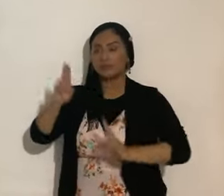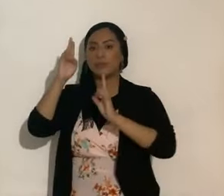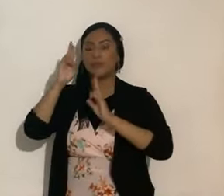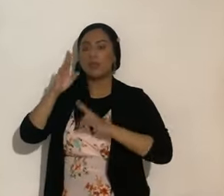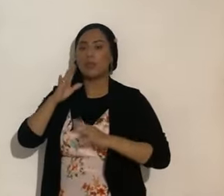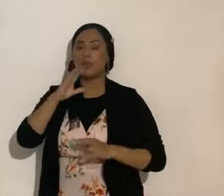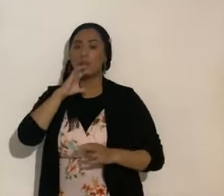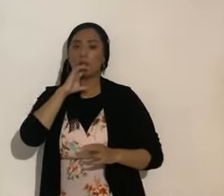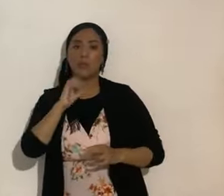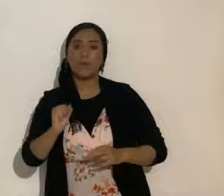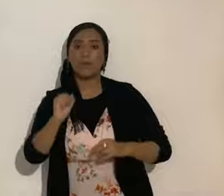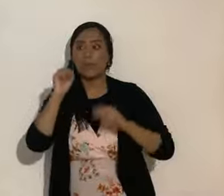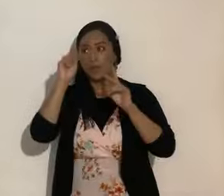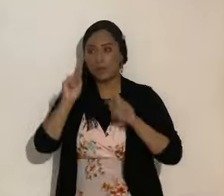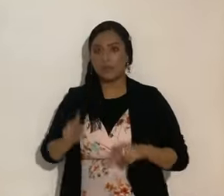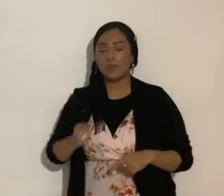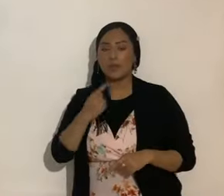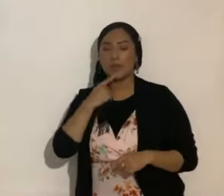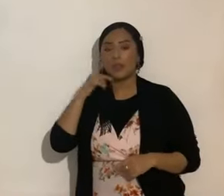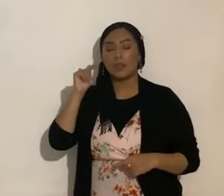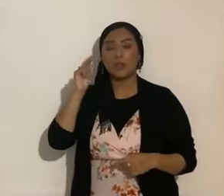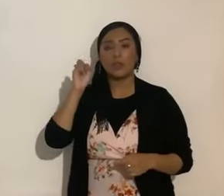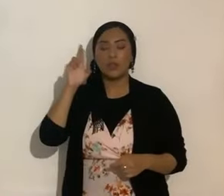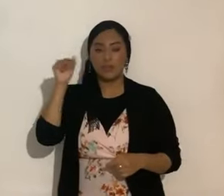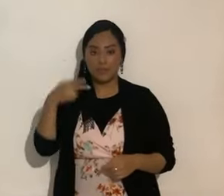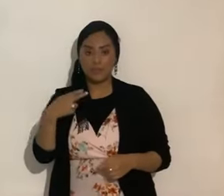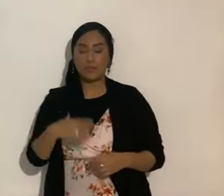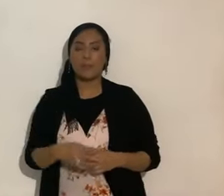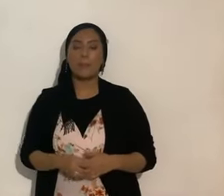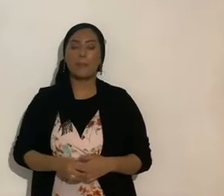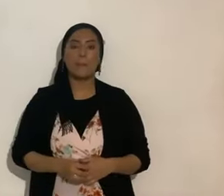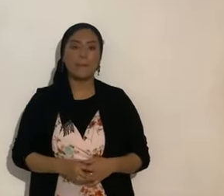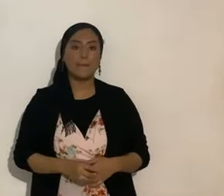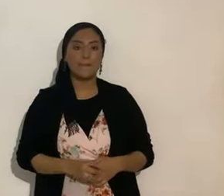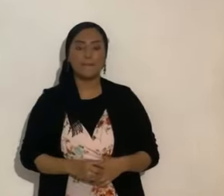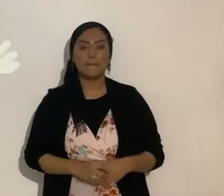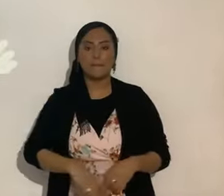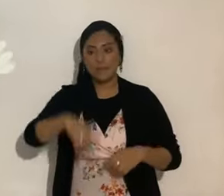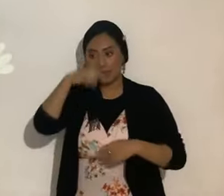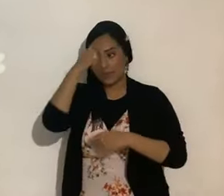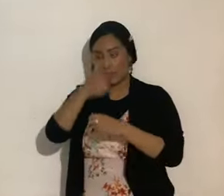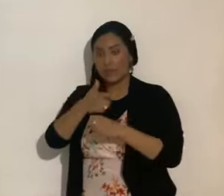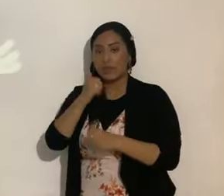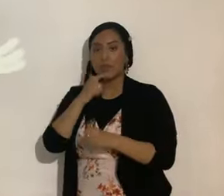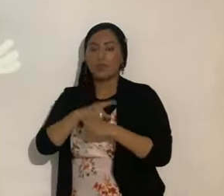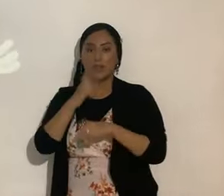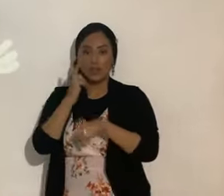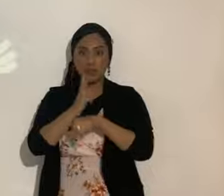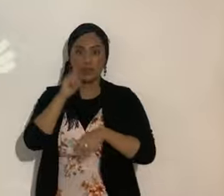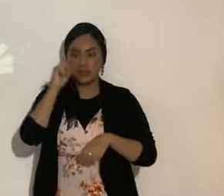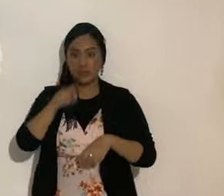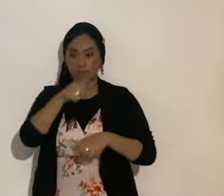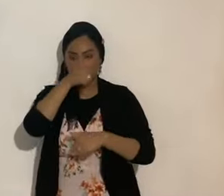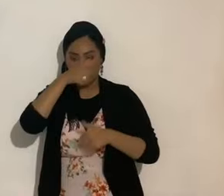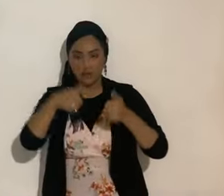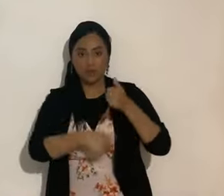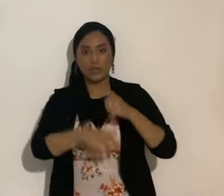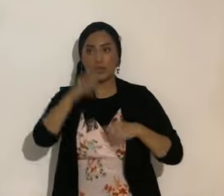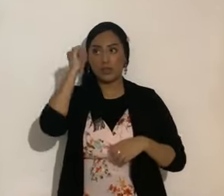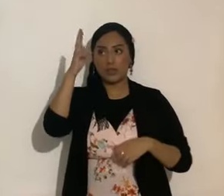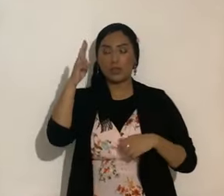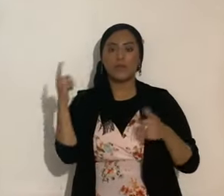del anciano, ¿sí? Eso dice la Torah. Entonces, los hermanos en general, la Keilah, se tienen que someter a Yahweh en